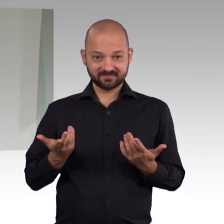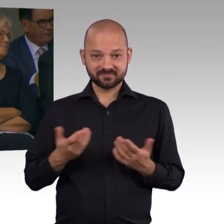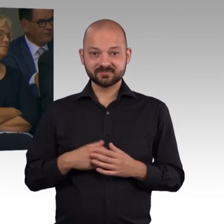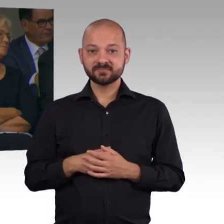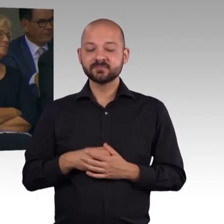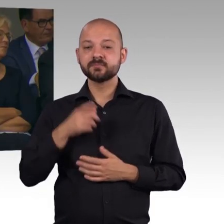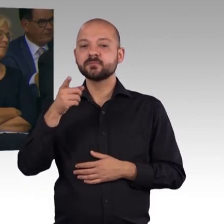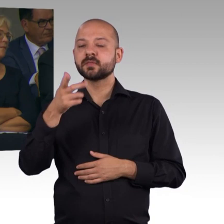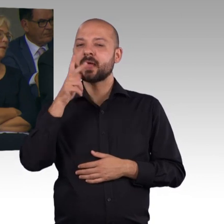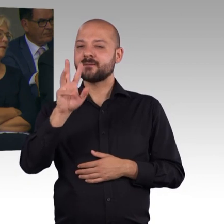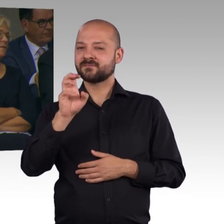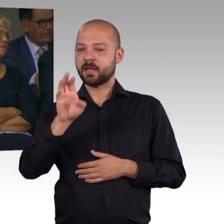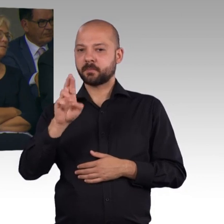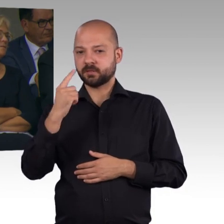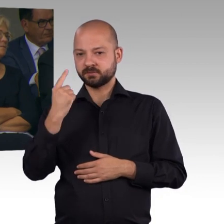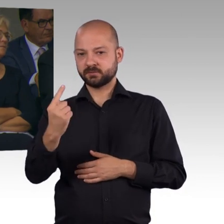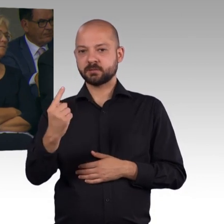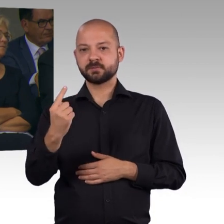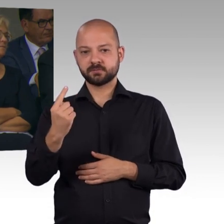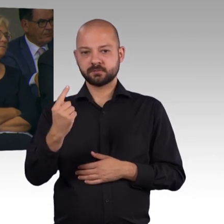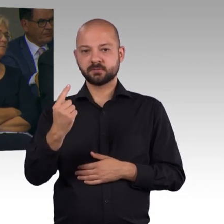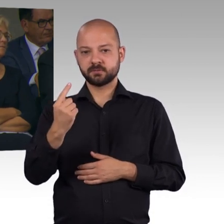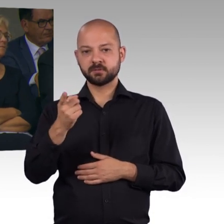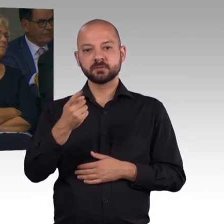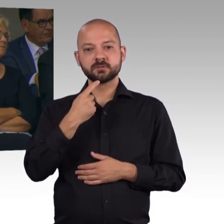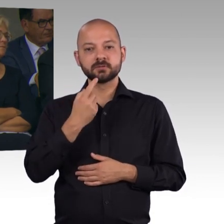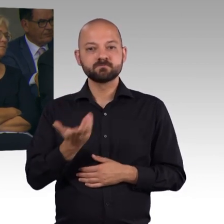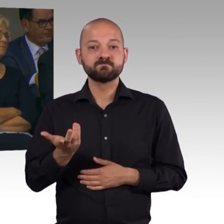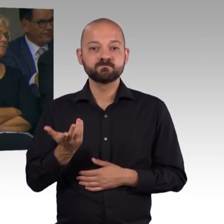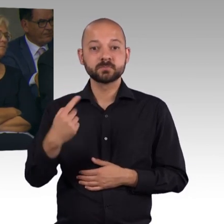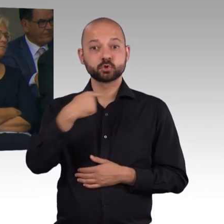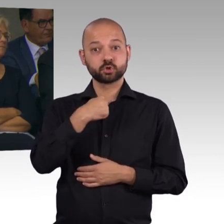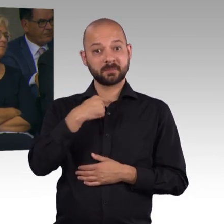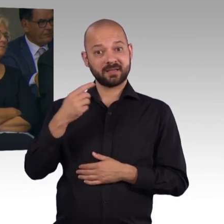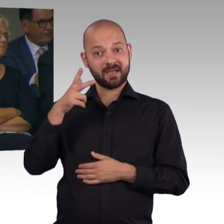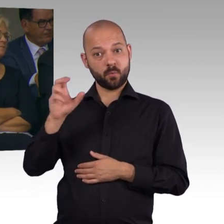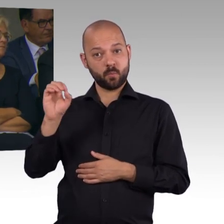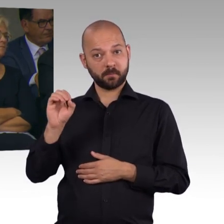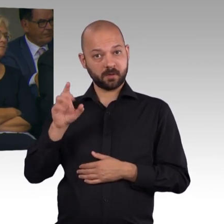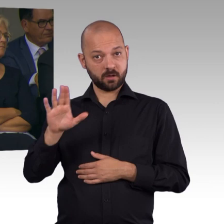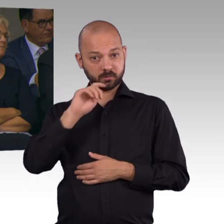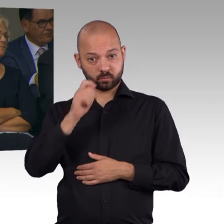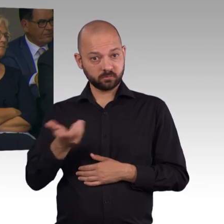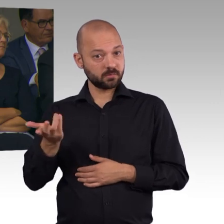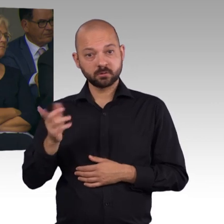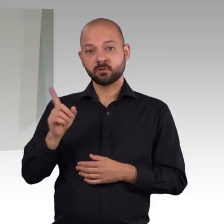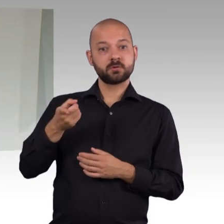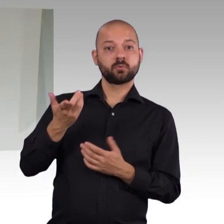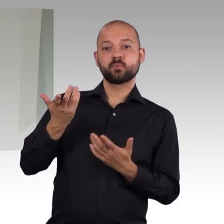wir, werden zu Verschiebebahnhöfen, um die Personalprobleme der Union zu regeln.